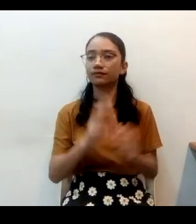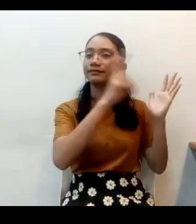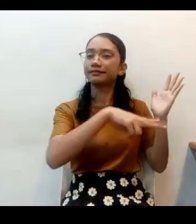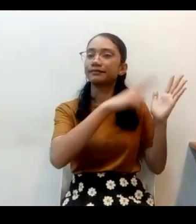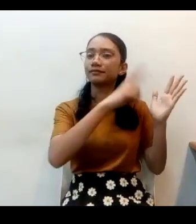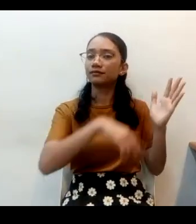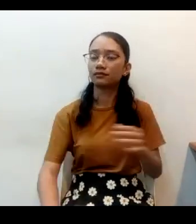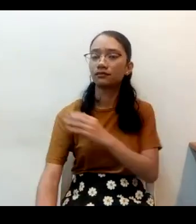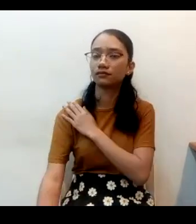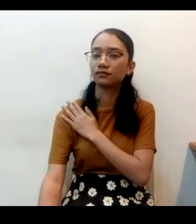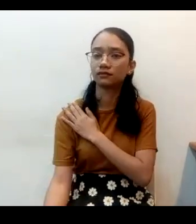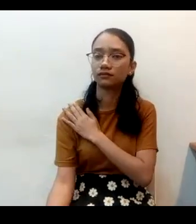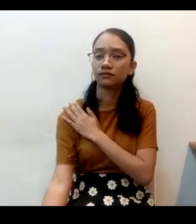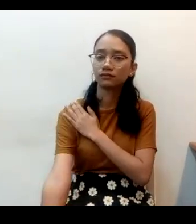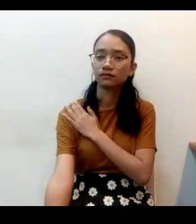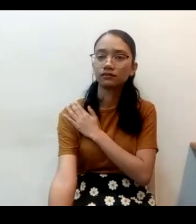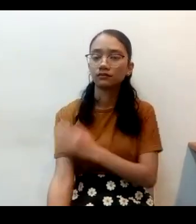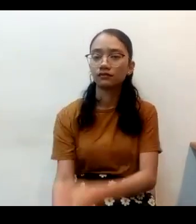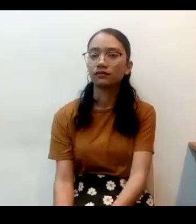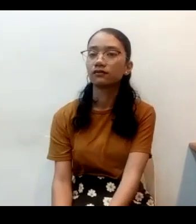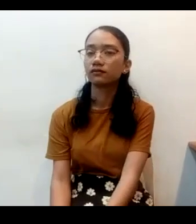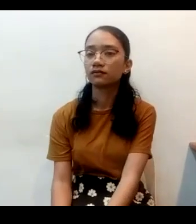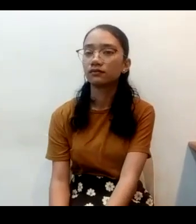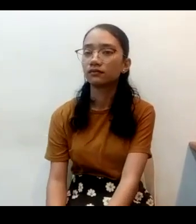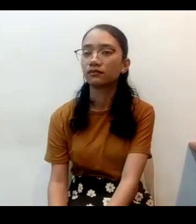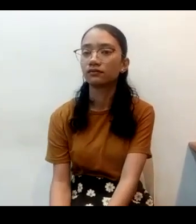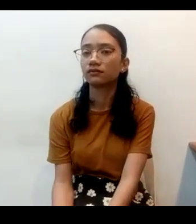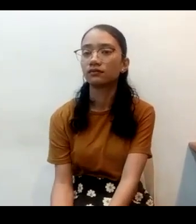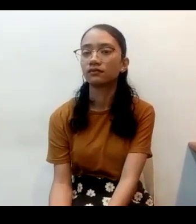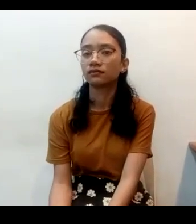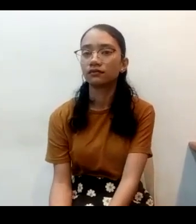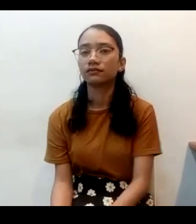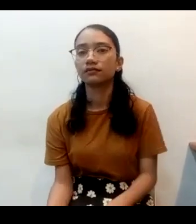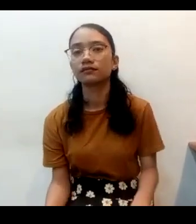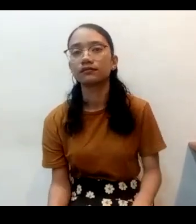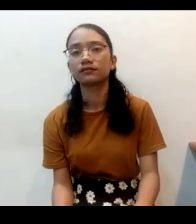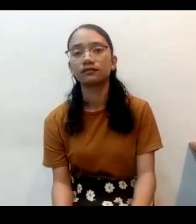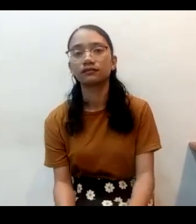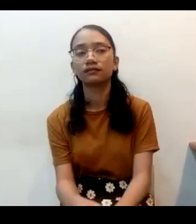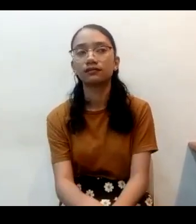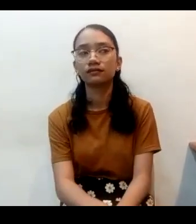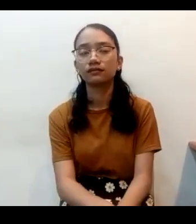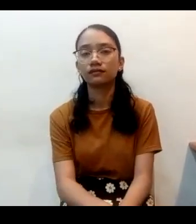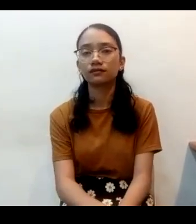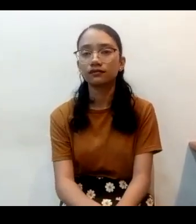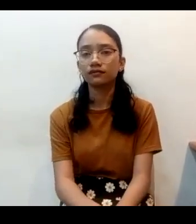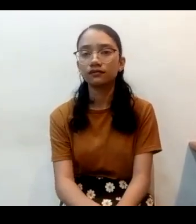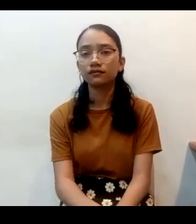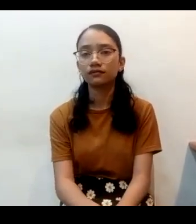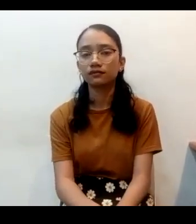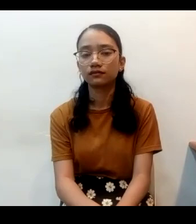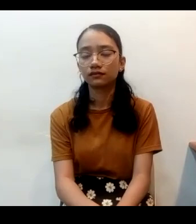2, 1. At sinabi sa kanya, umayo ka, magugas ka sa imbakan ng tubig ng Siloam, na ang kahulugan